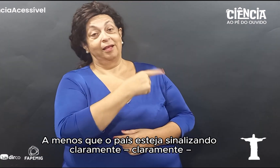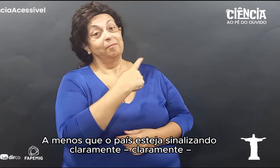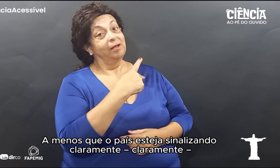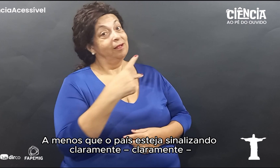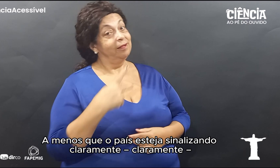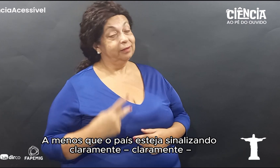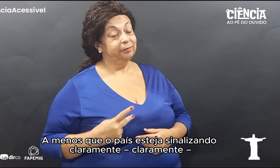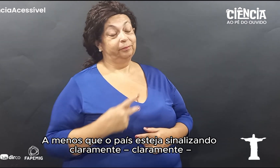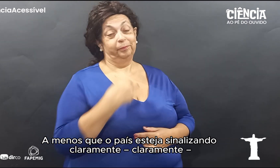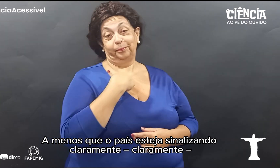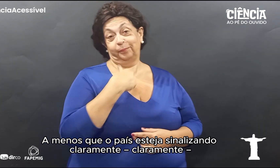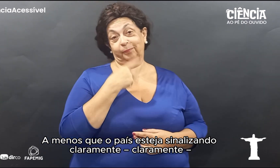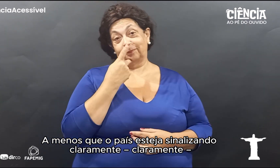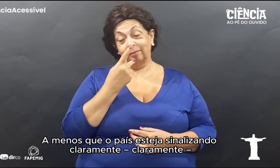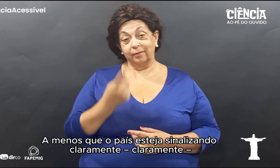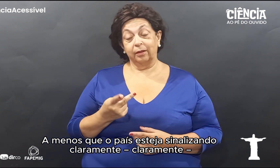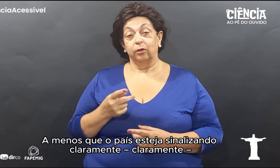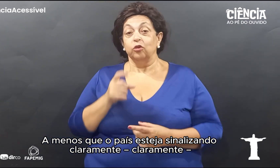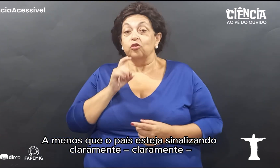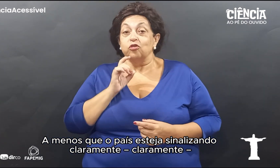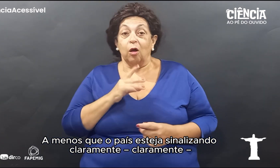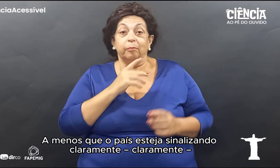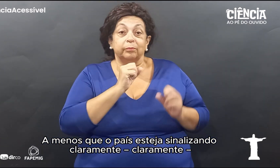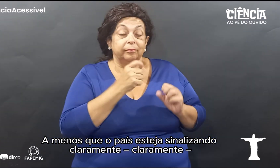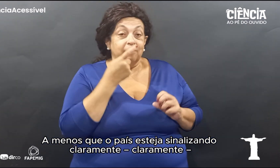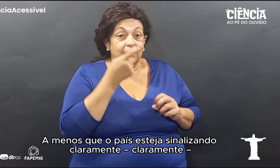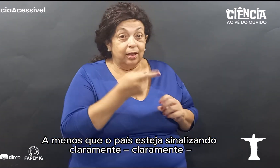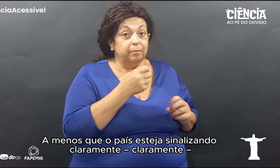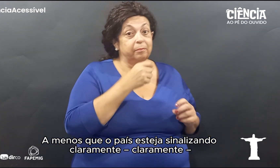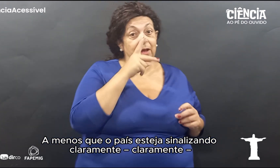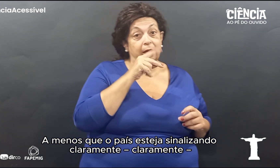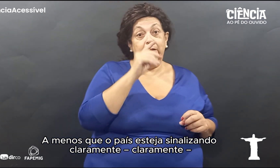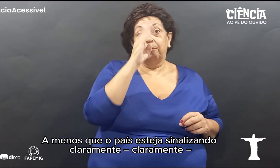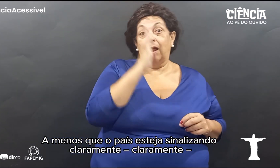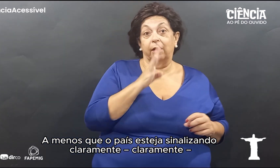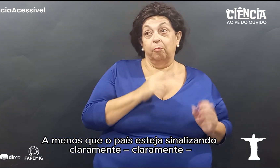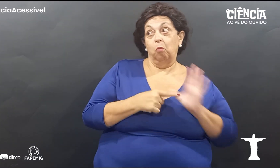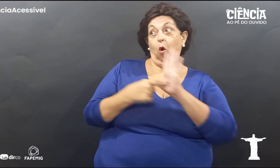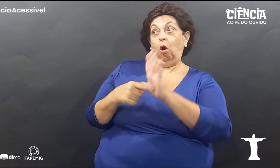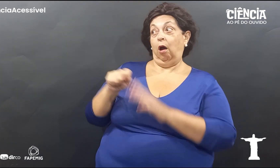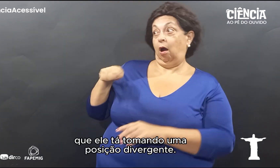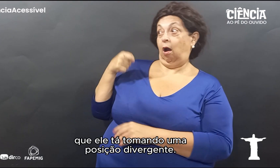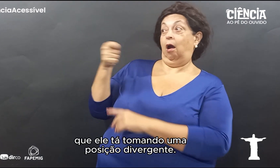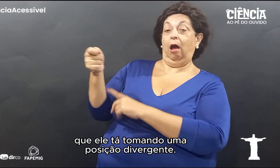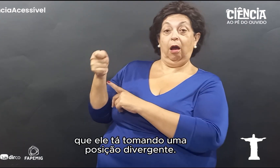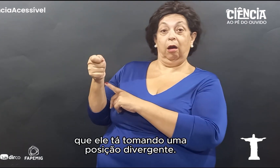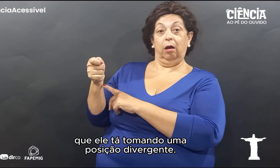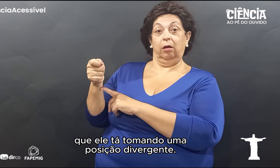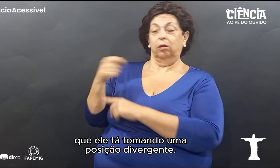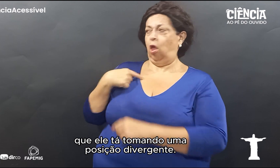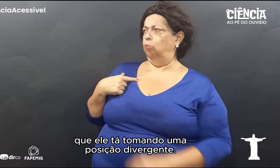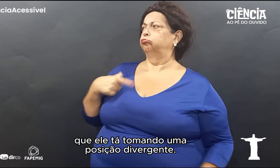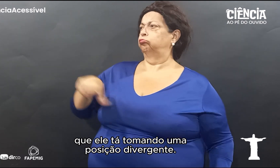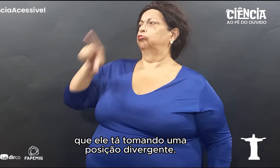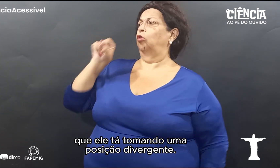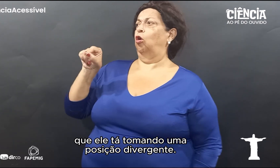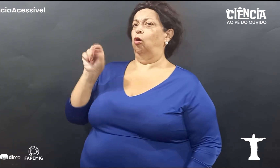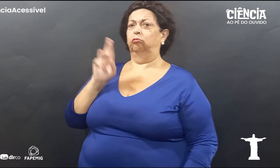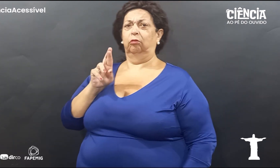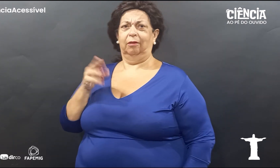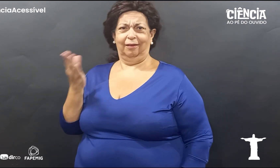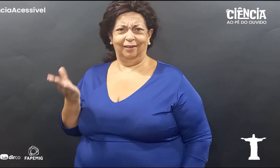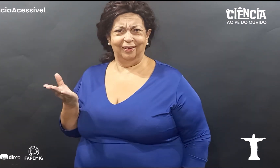a menos que o país esteja sinalizando claramente que ele está tomando uma posição